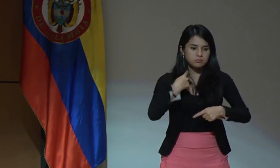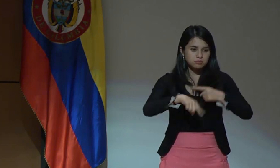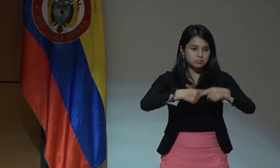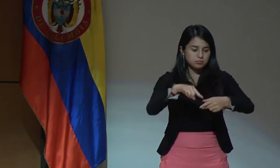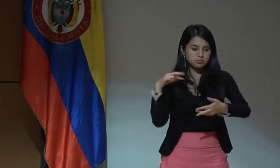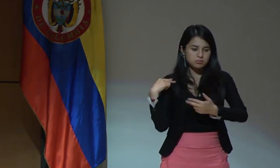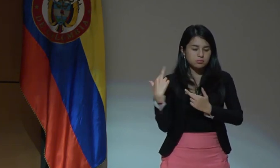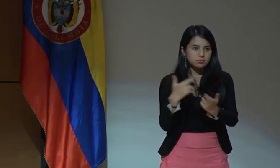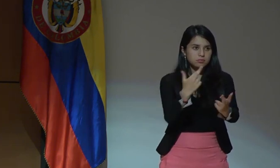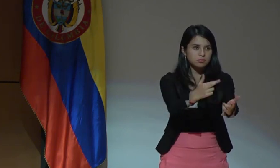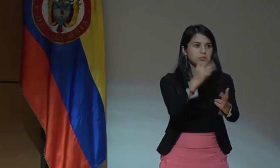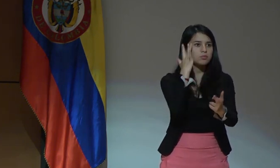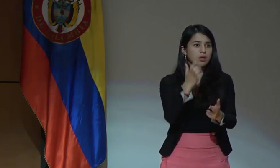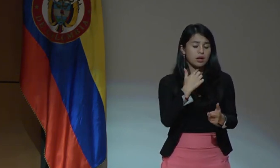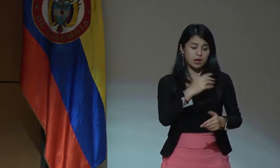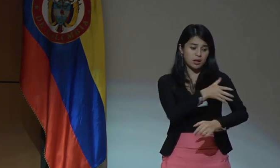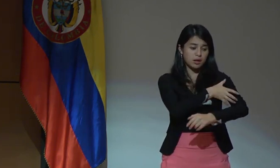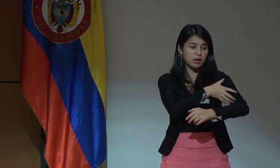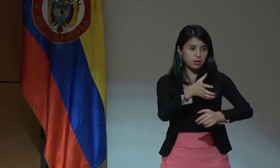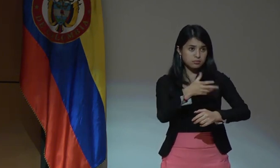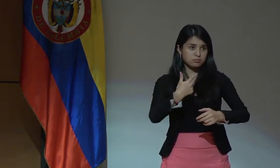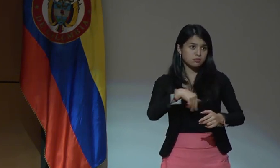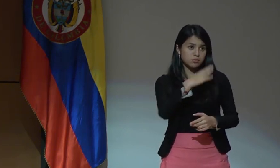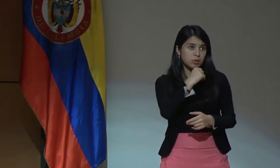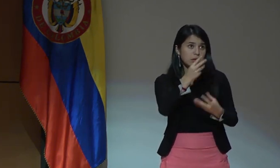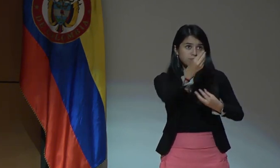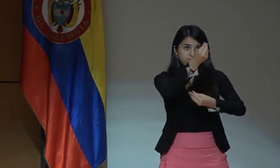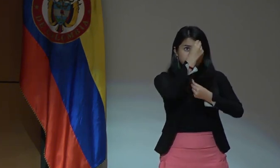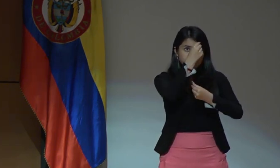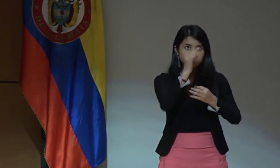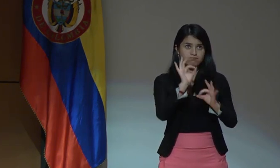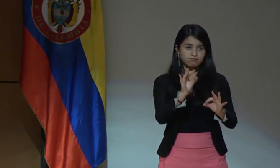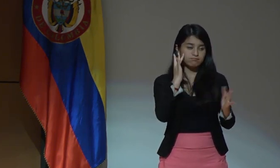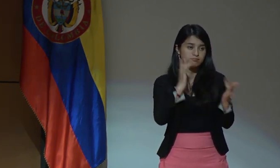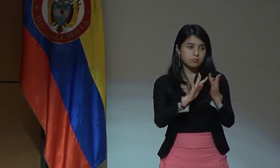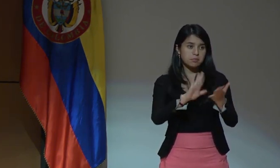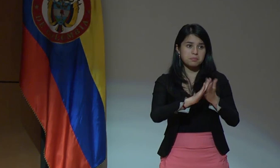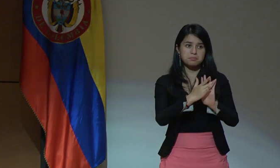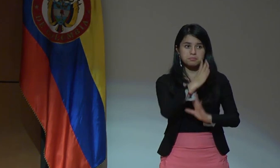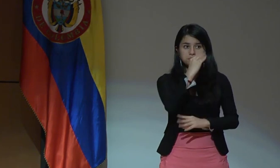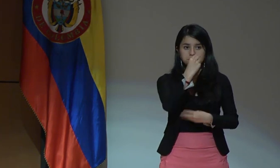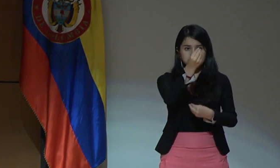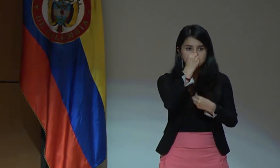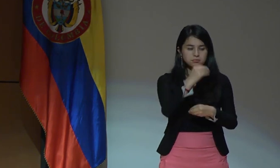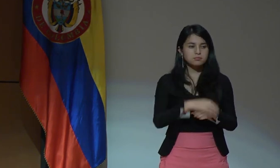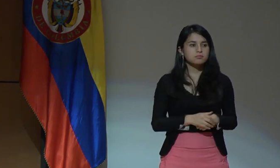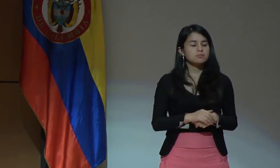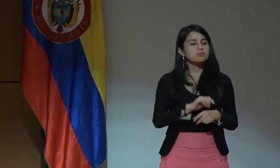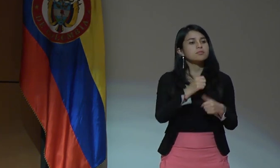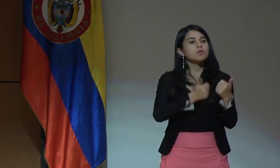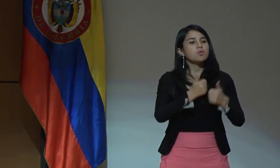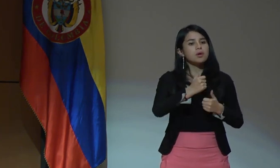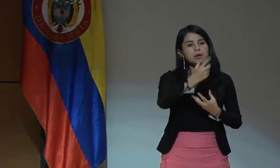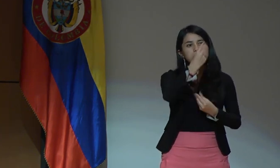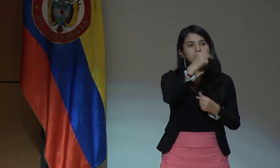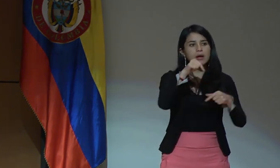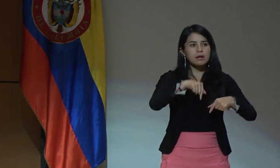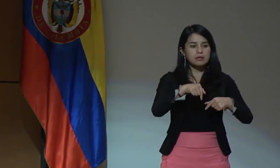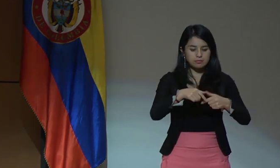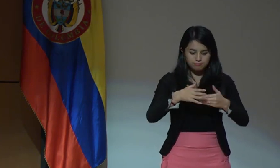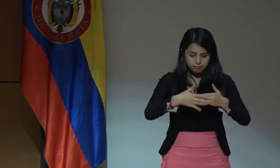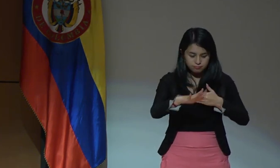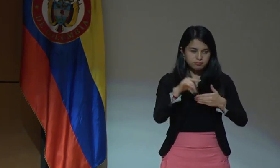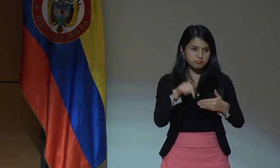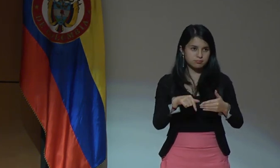sido capaces de construir valores de paz. Y uno de ellos atraviesa por esto,